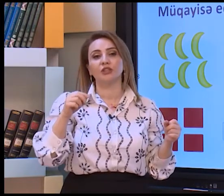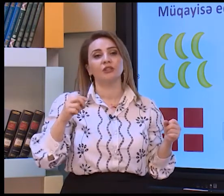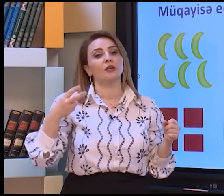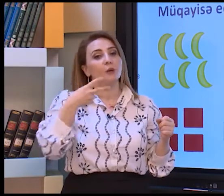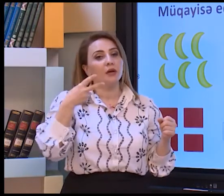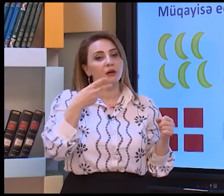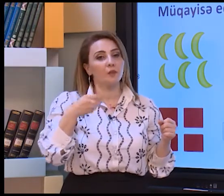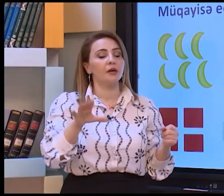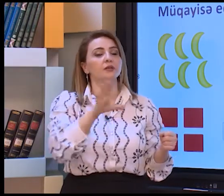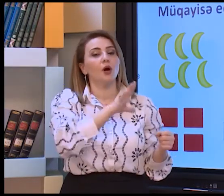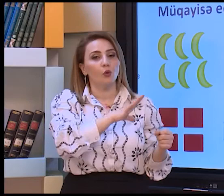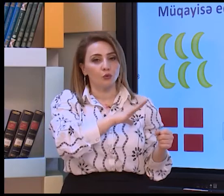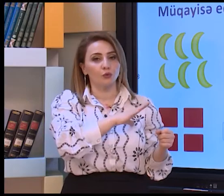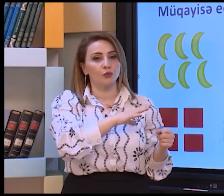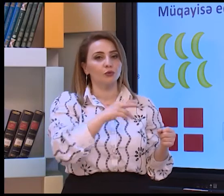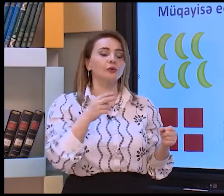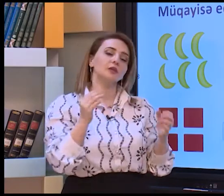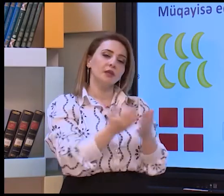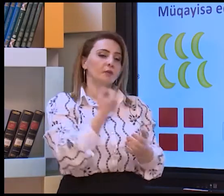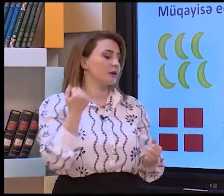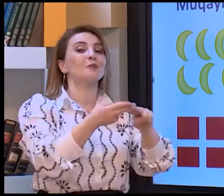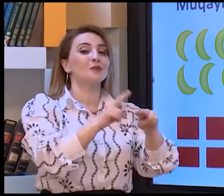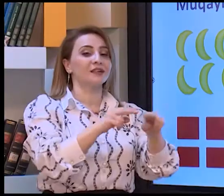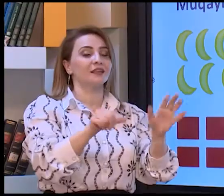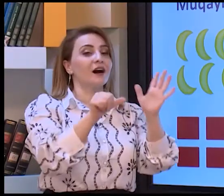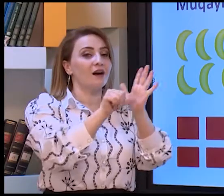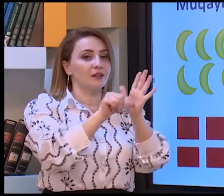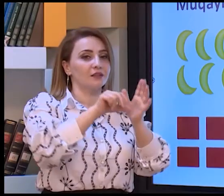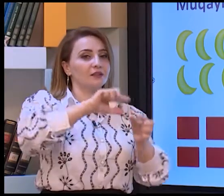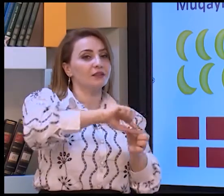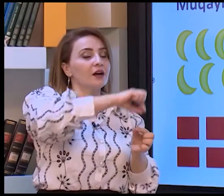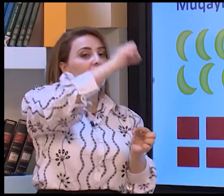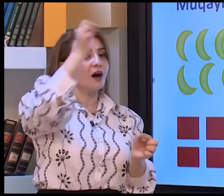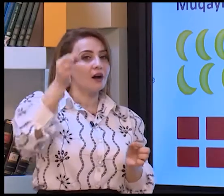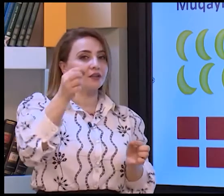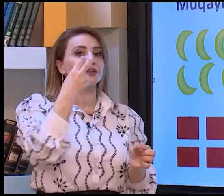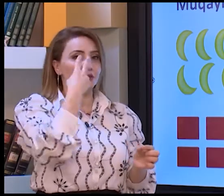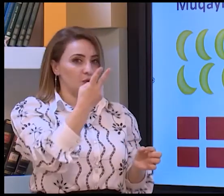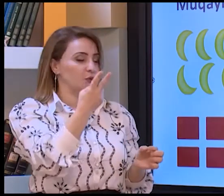kiçikdir, bərabərdir olduğunu tapaq. Burada 6 ay görürük.